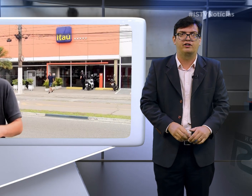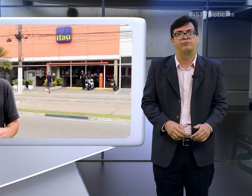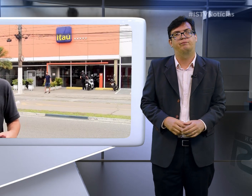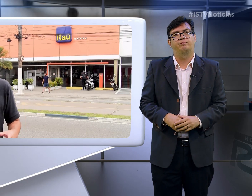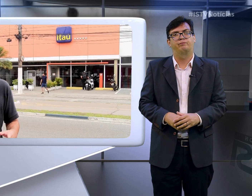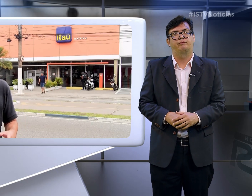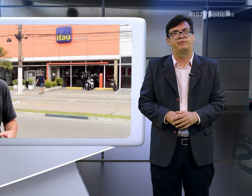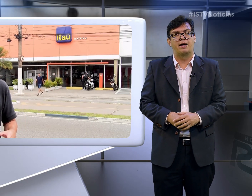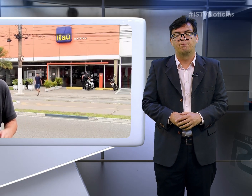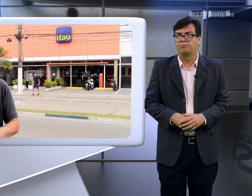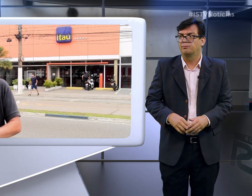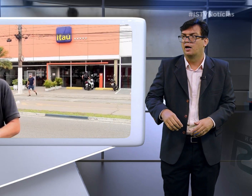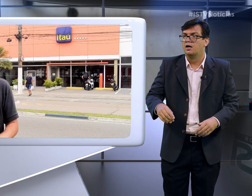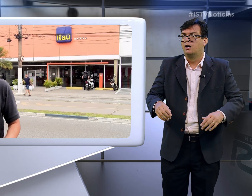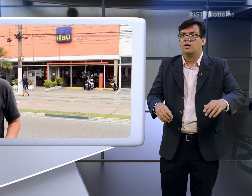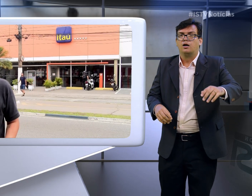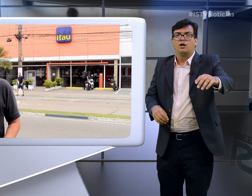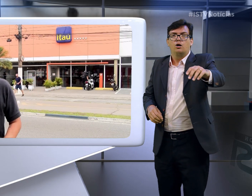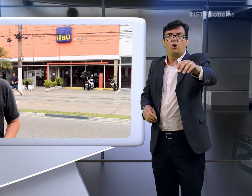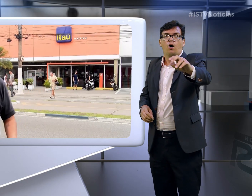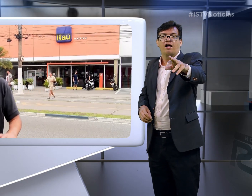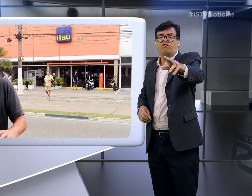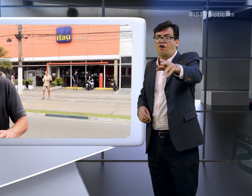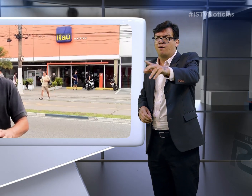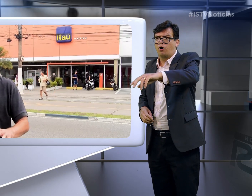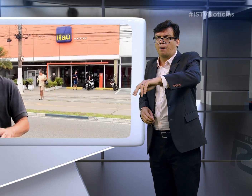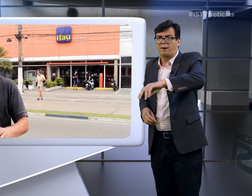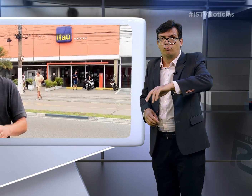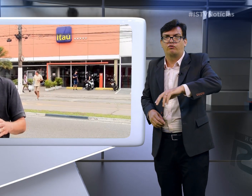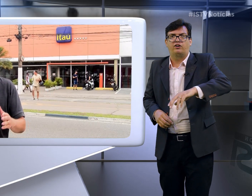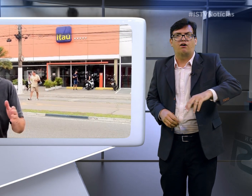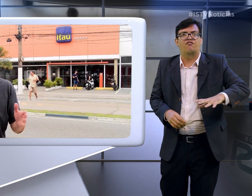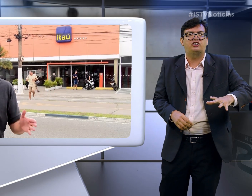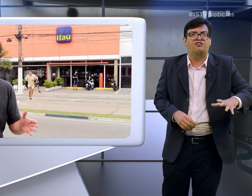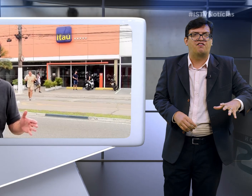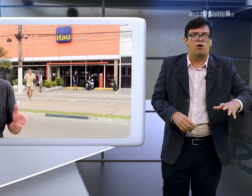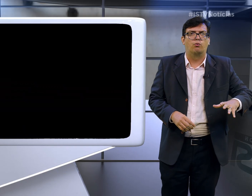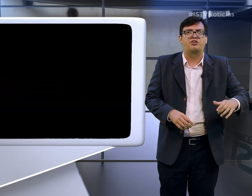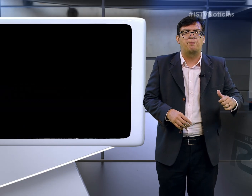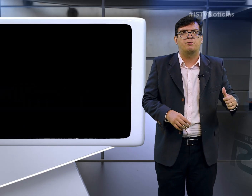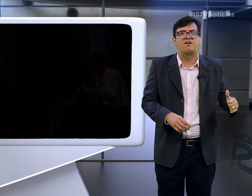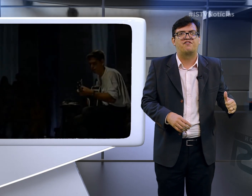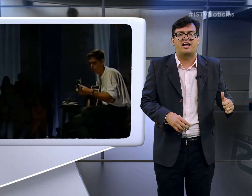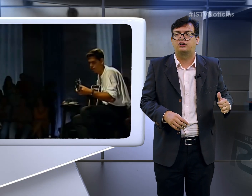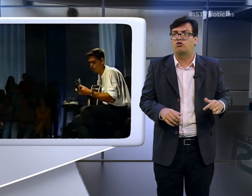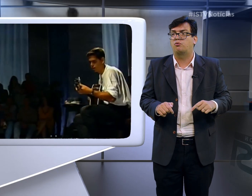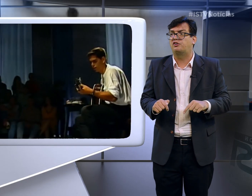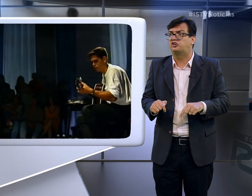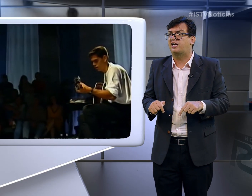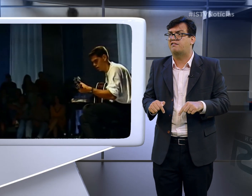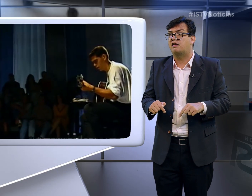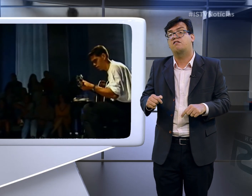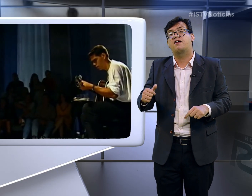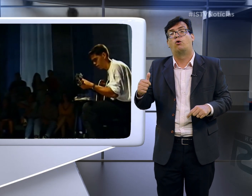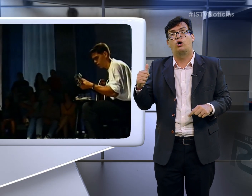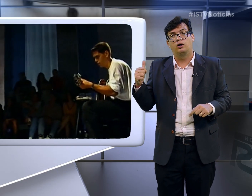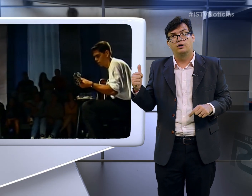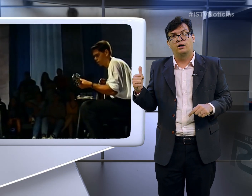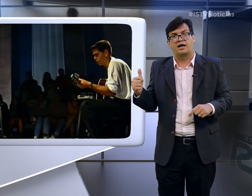brasileiro, né? Olha só, vamos agora para a música. O Festival da Primavera de 2023, ele encerrou lá na